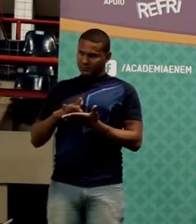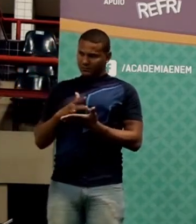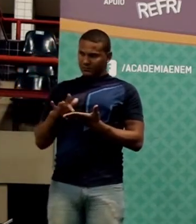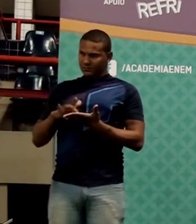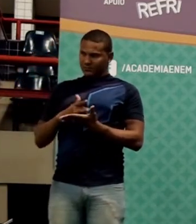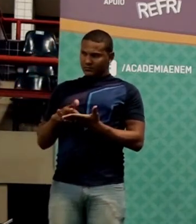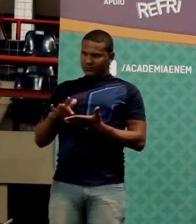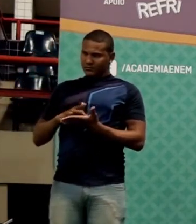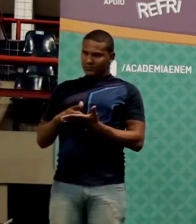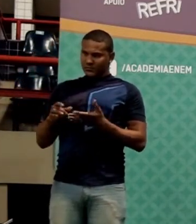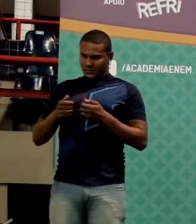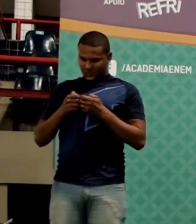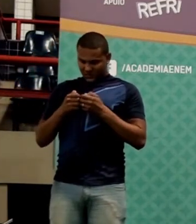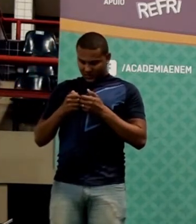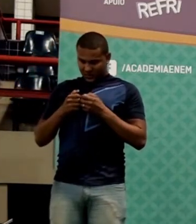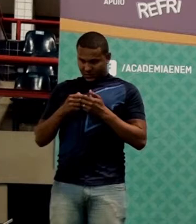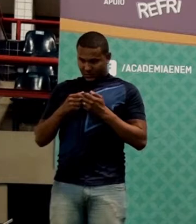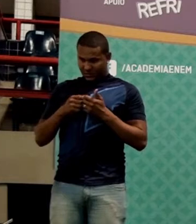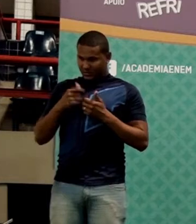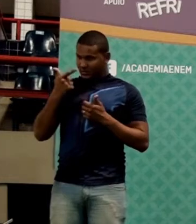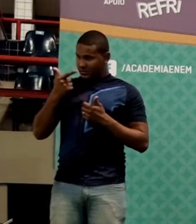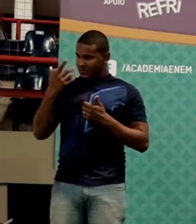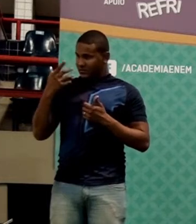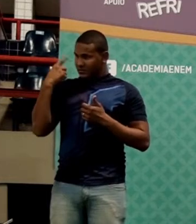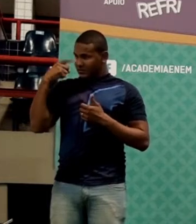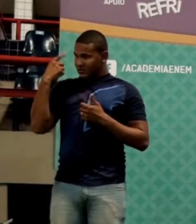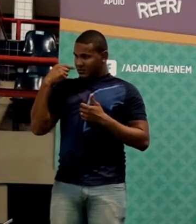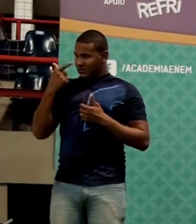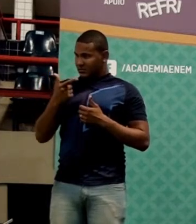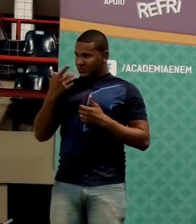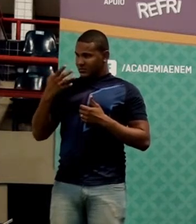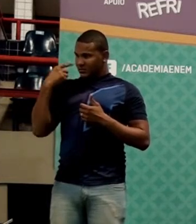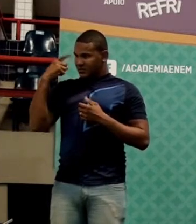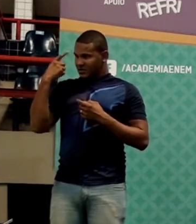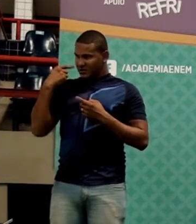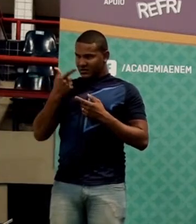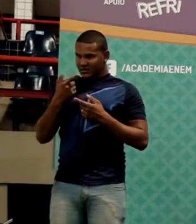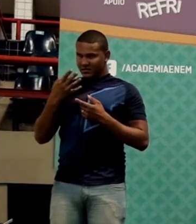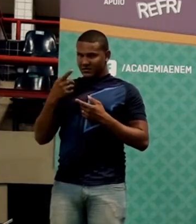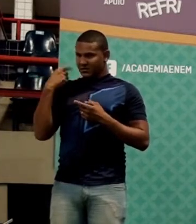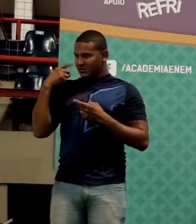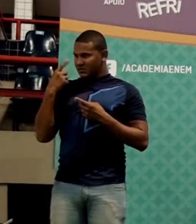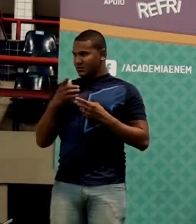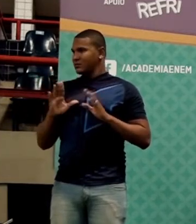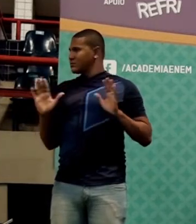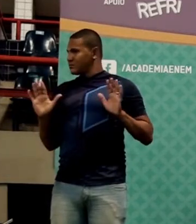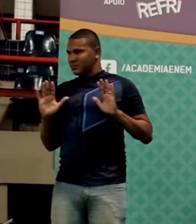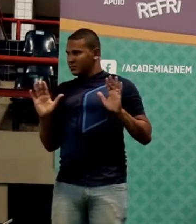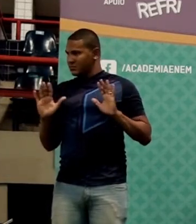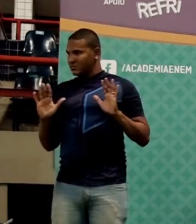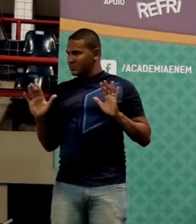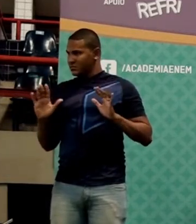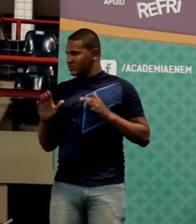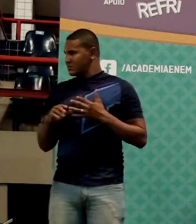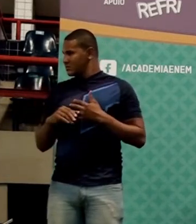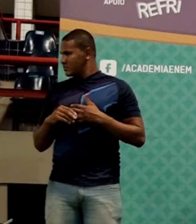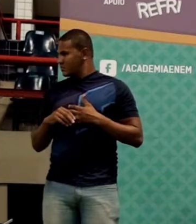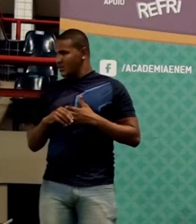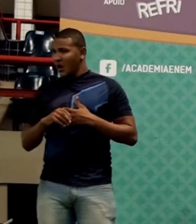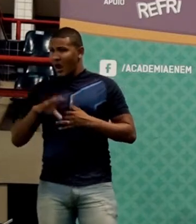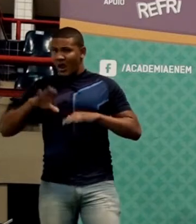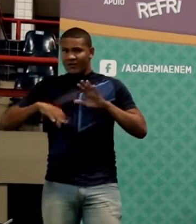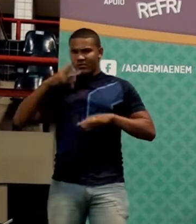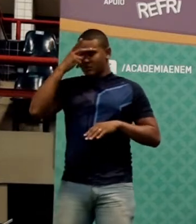fico 24 horas por dia, pensem em mim. Não é Ludmila. Olha, a pessoa às vezes passa tanto tempo ali